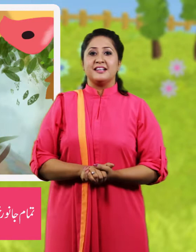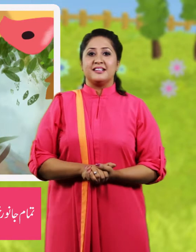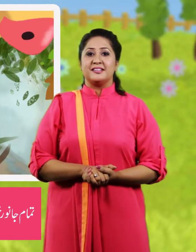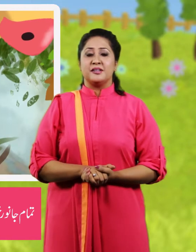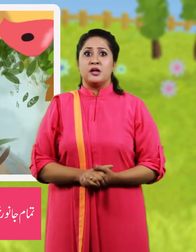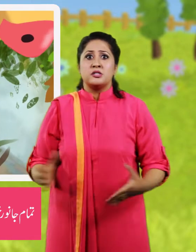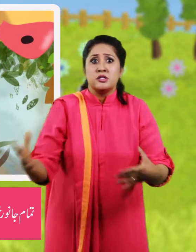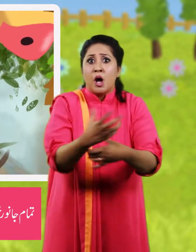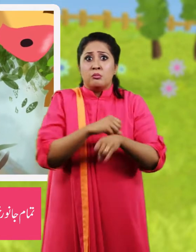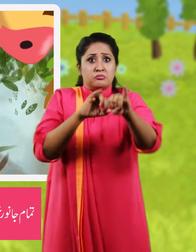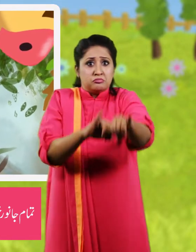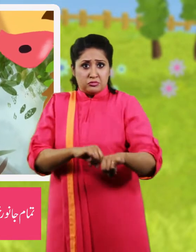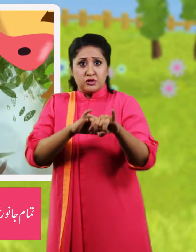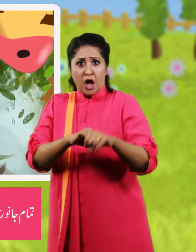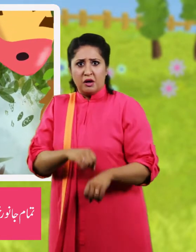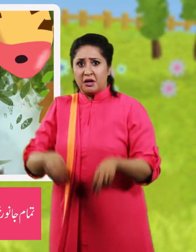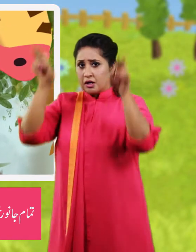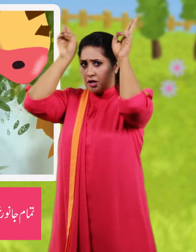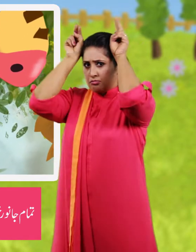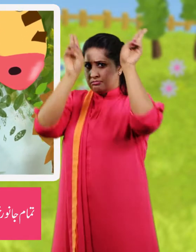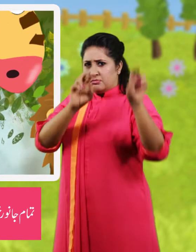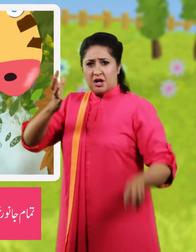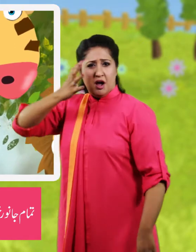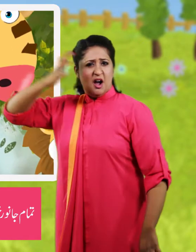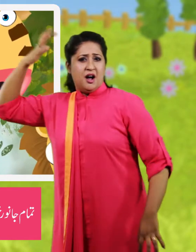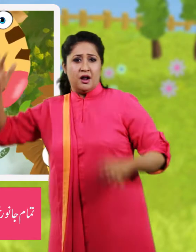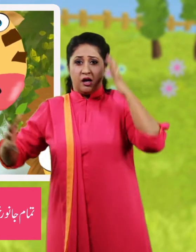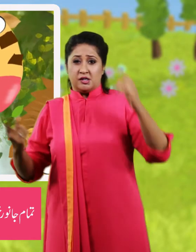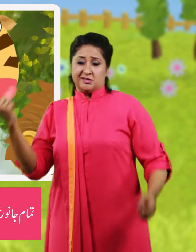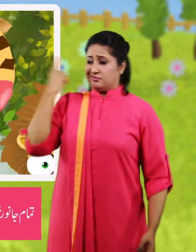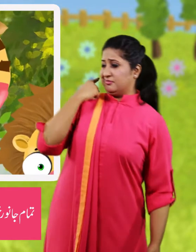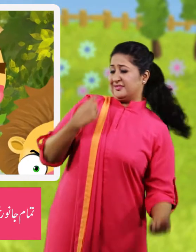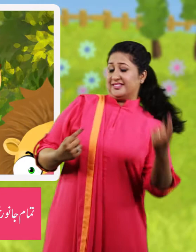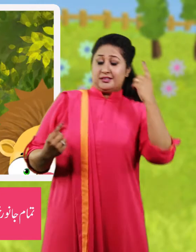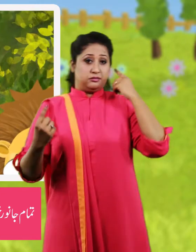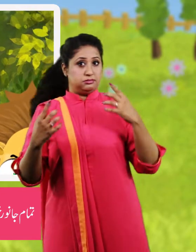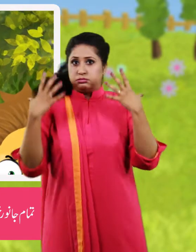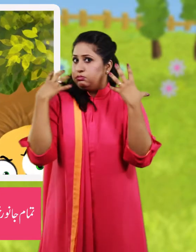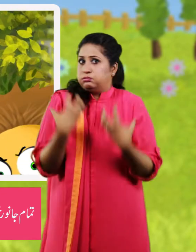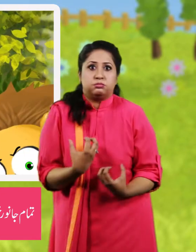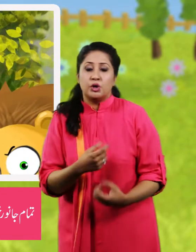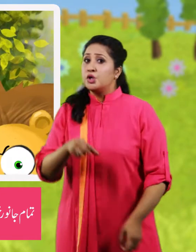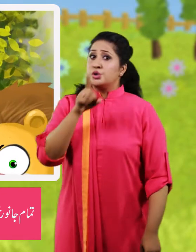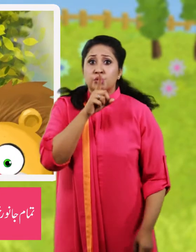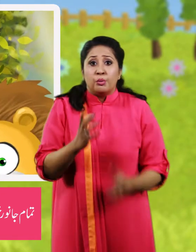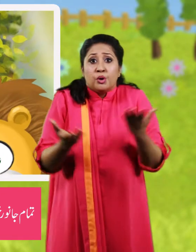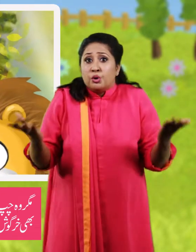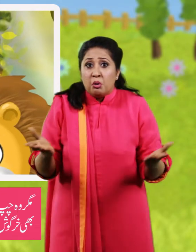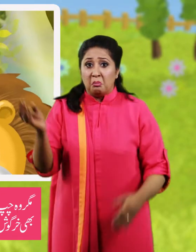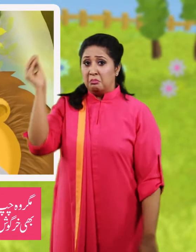تمام جانور خرگوش کی کہانیاں سن سن کر تنگ آ جاتے تھے مگر وہ چھپ رہتے تھے کیونکہ انہیں معلوم تھا کہ وہ